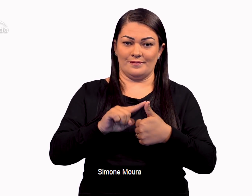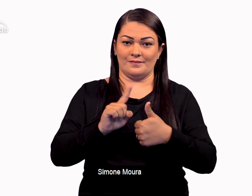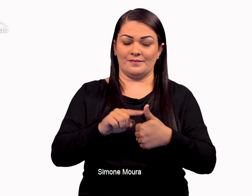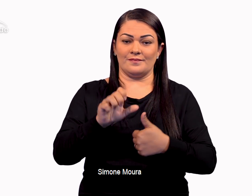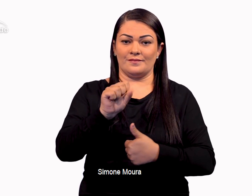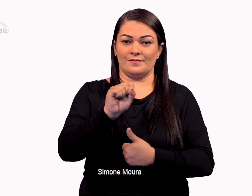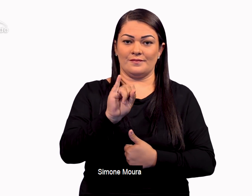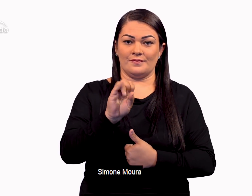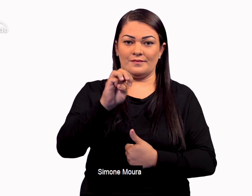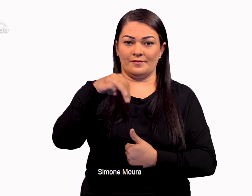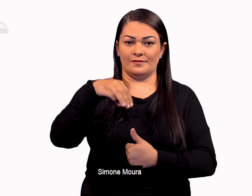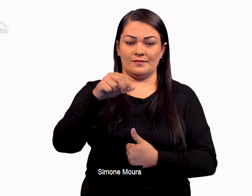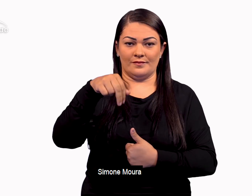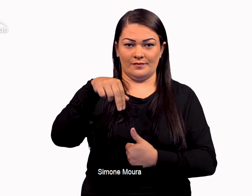simone moura